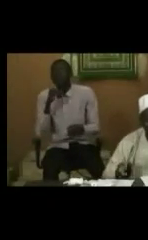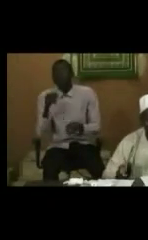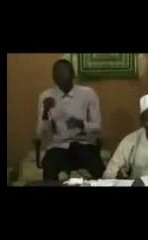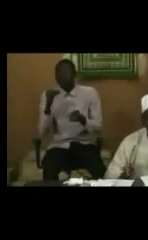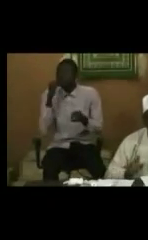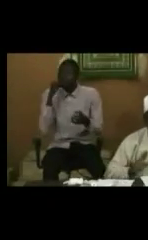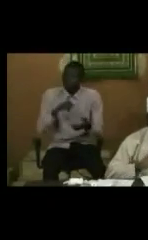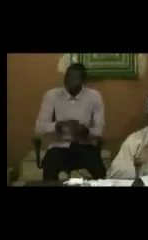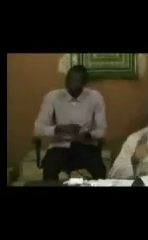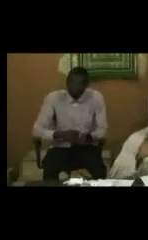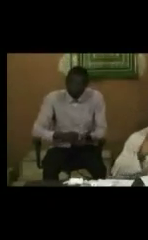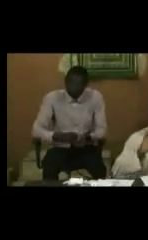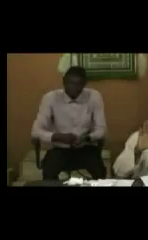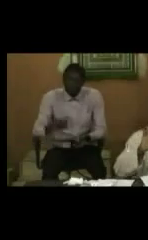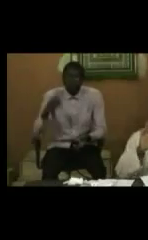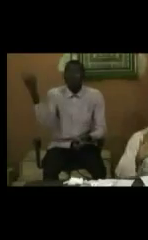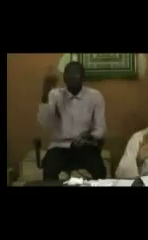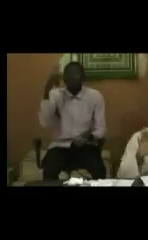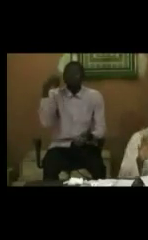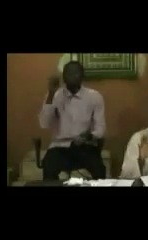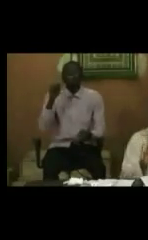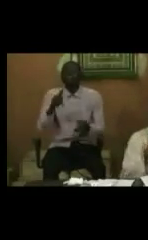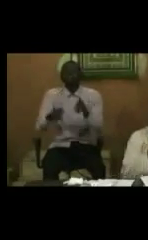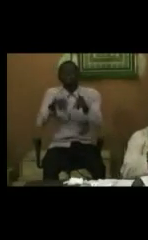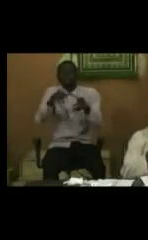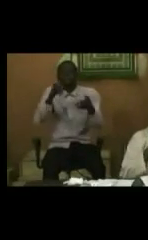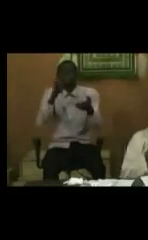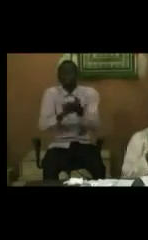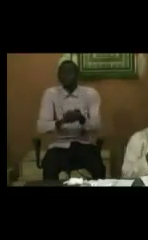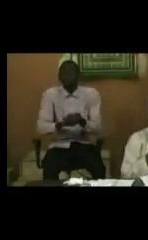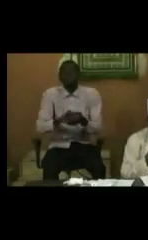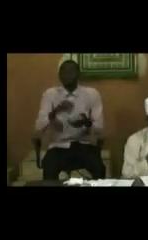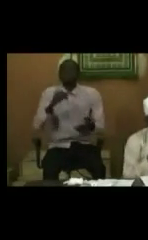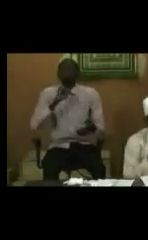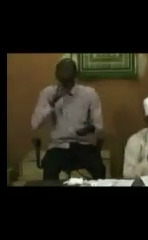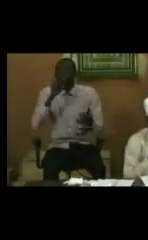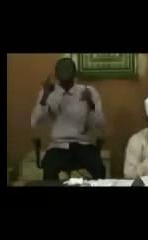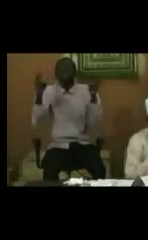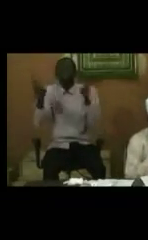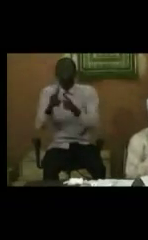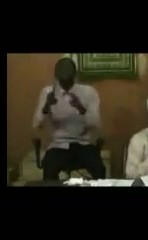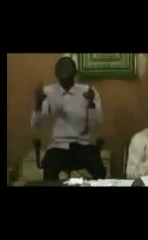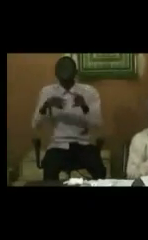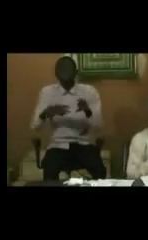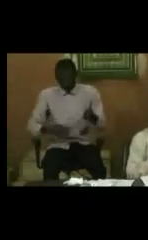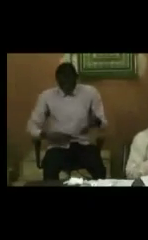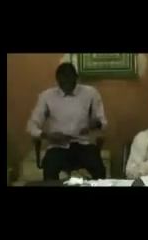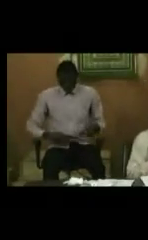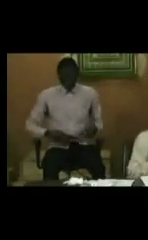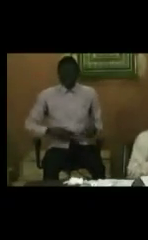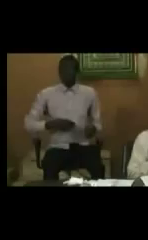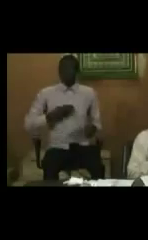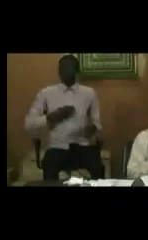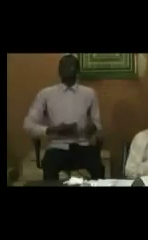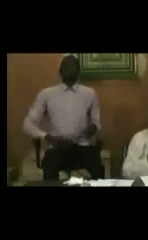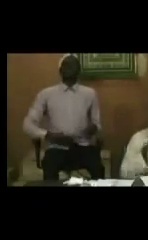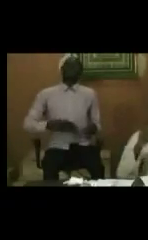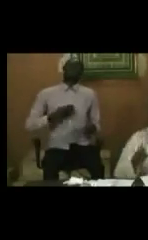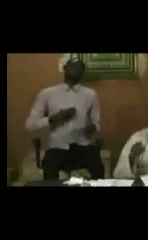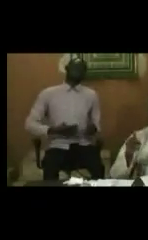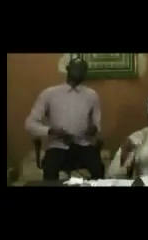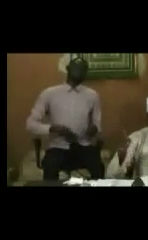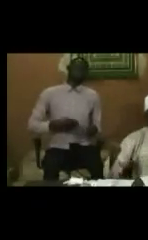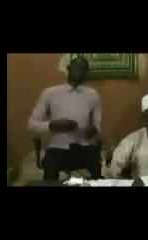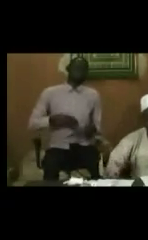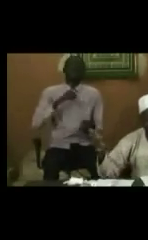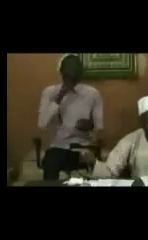e eni tan ba fi ni rebi kan ti ki se en to wa aramu lo ti ki se eni